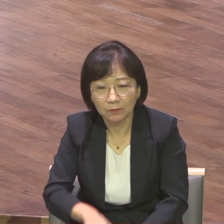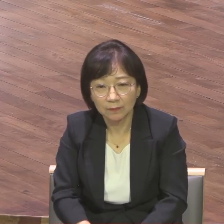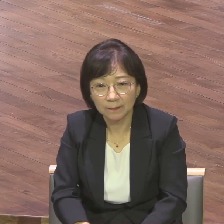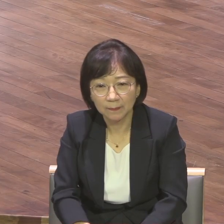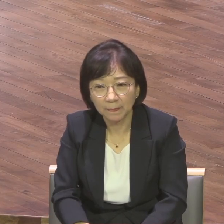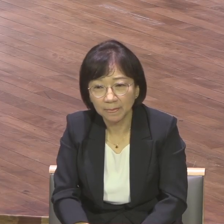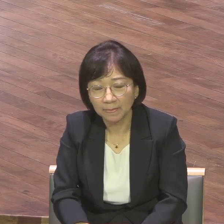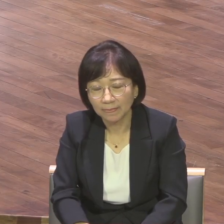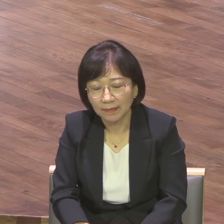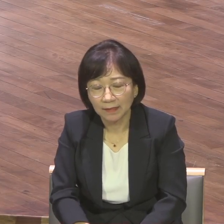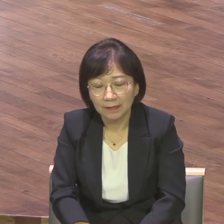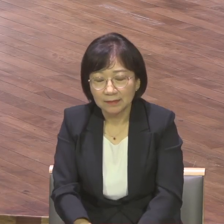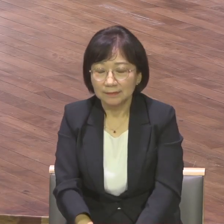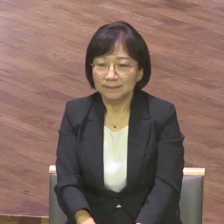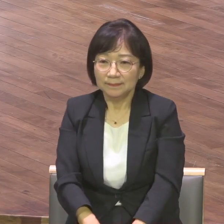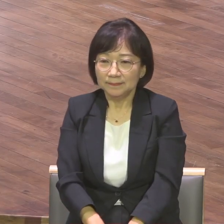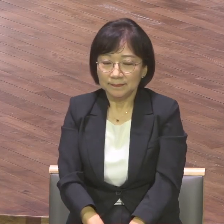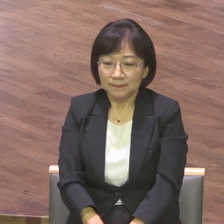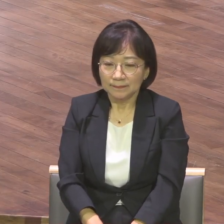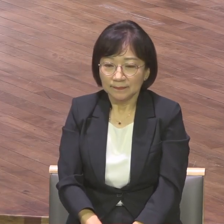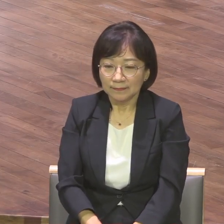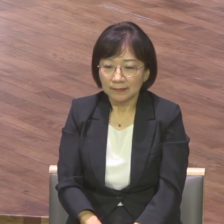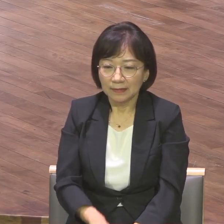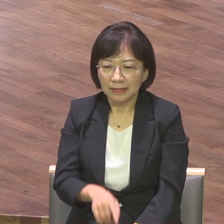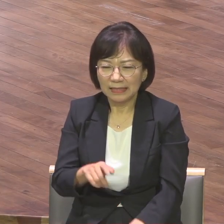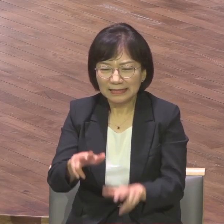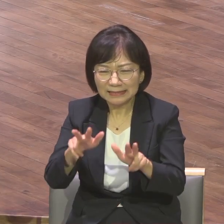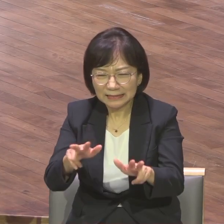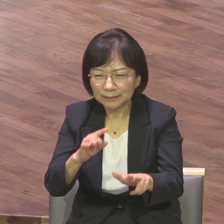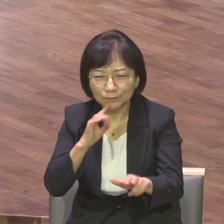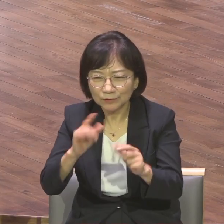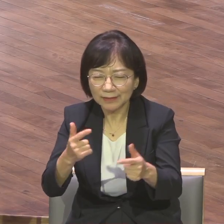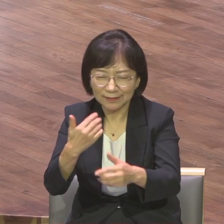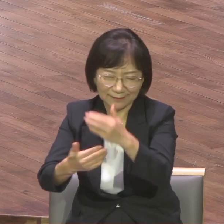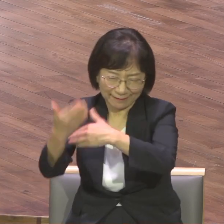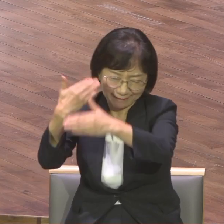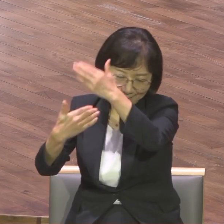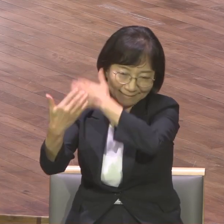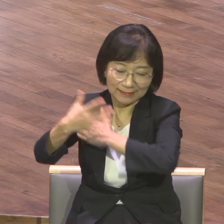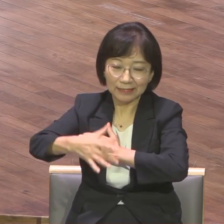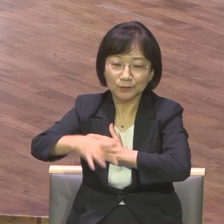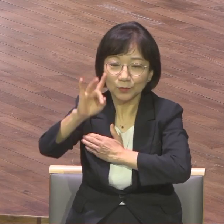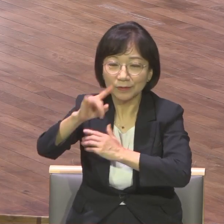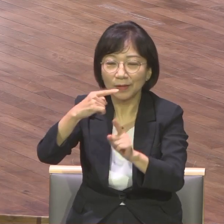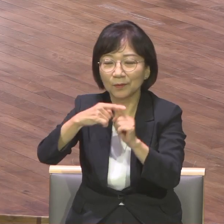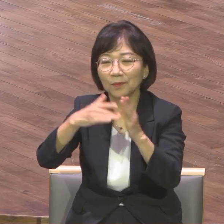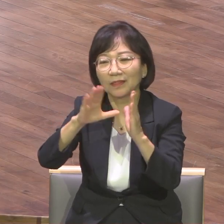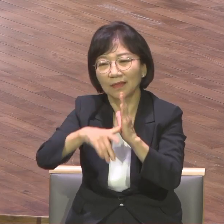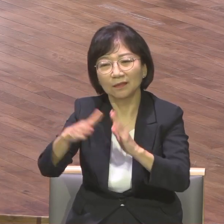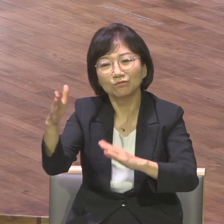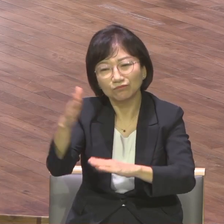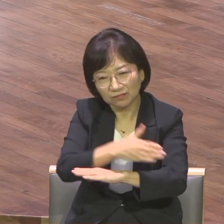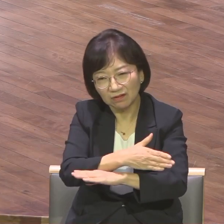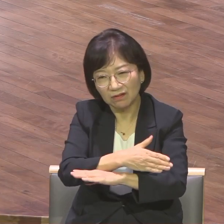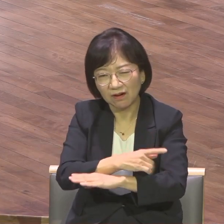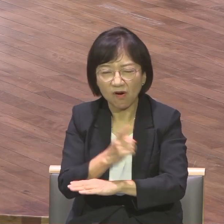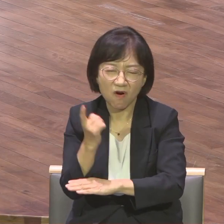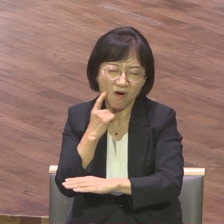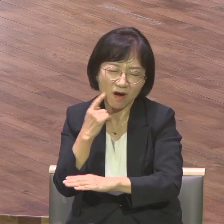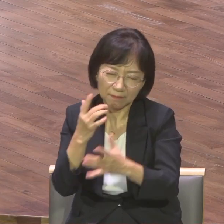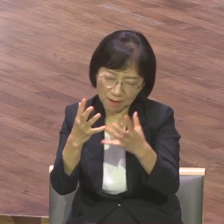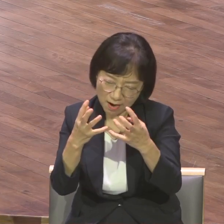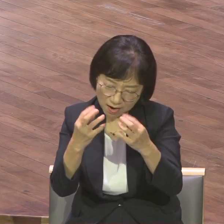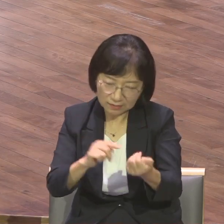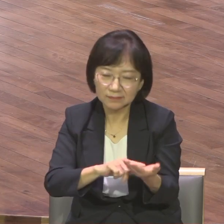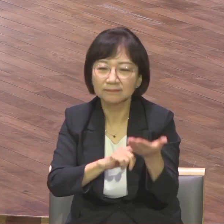이런 일들이요 하루 이틀이 아니고 초대교회 때부터 지금까지 계속 앞으로 더 세게 일어날 것입니다.